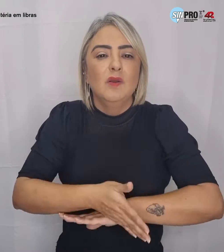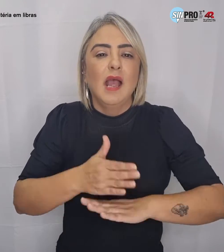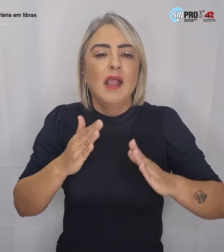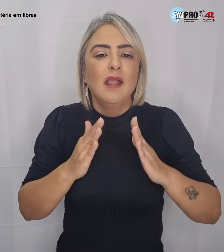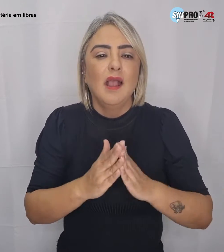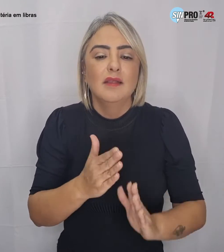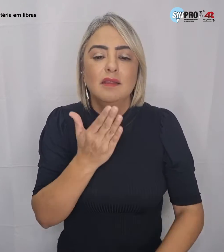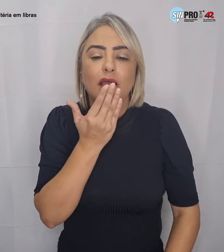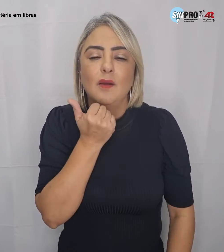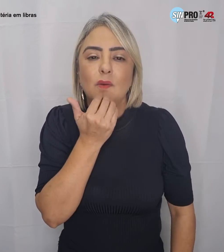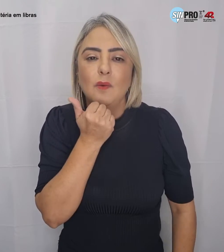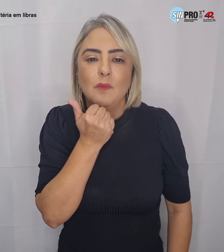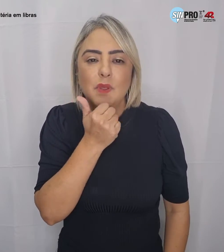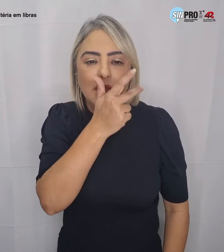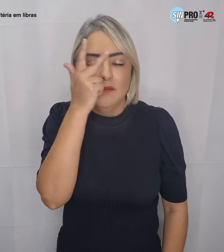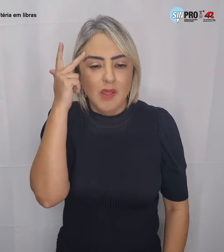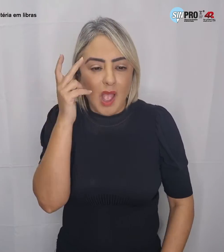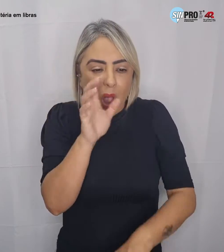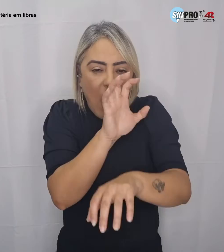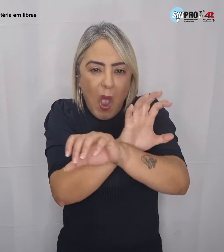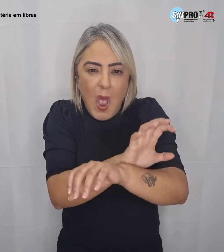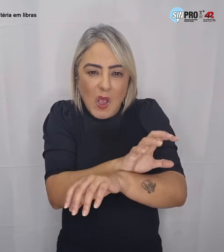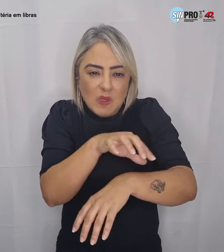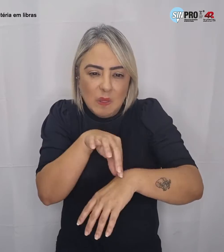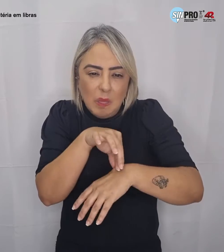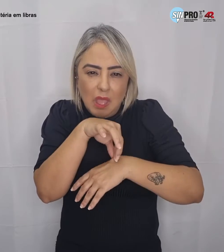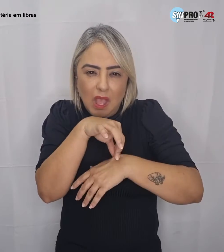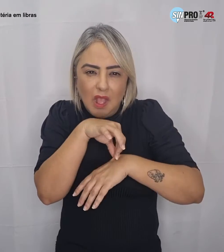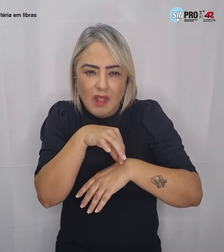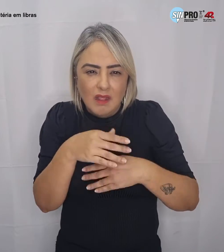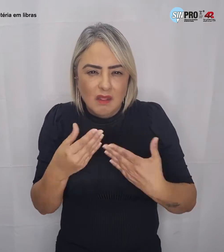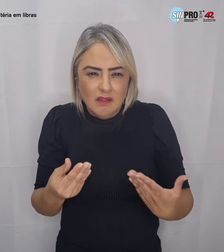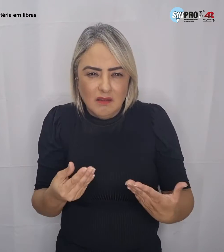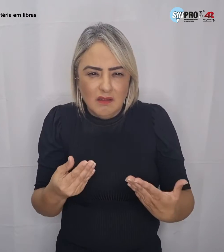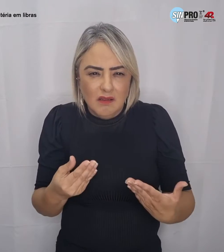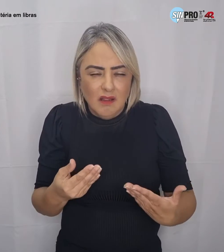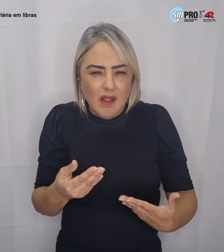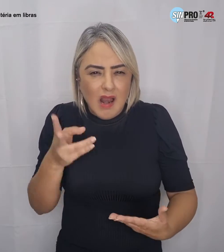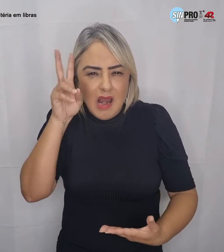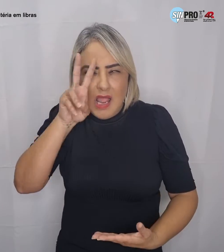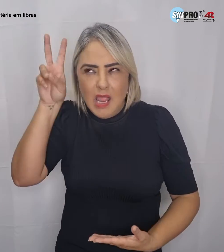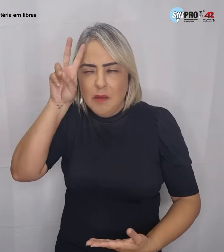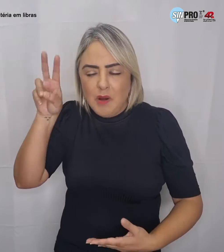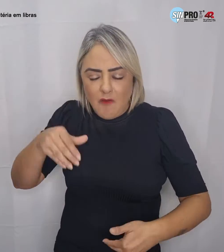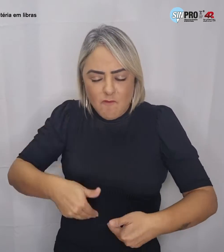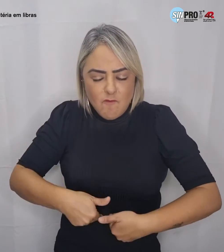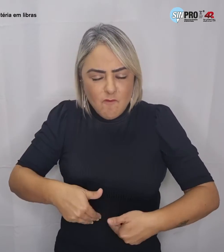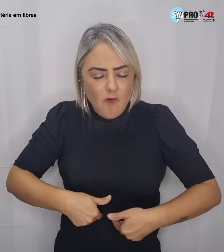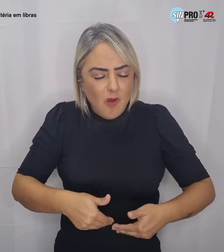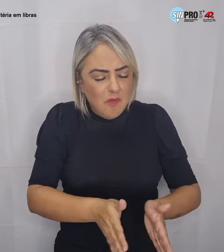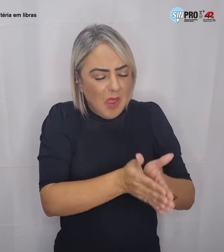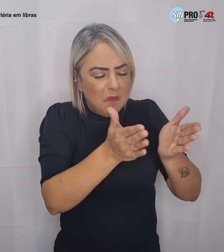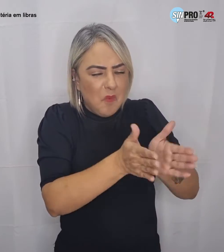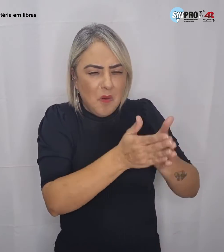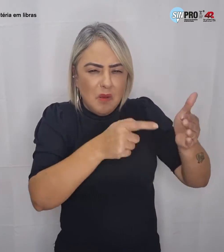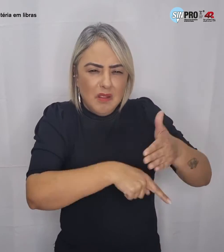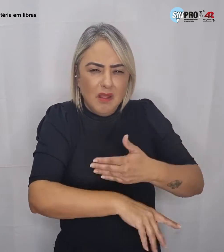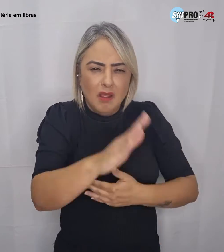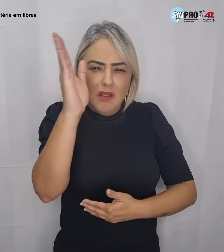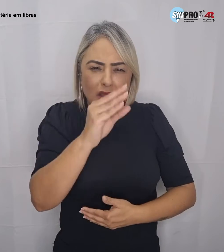jantar dos brasileiros. Ossos e carcaças revivem a fome e a miséria que o Brasil passou